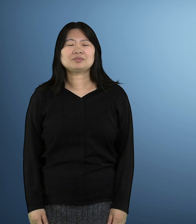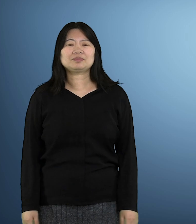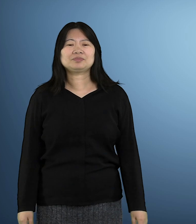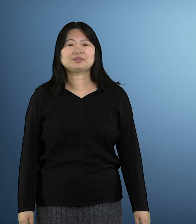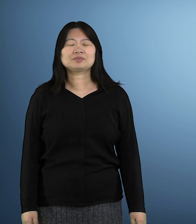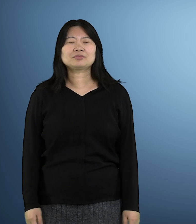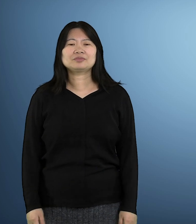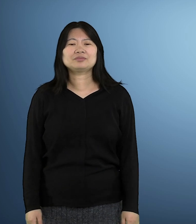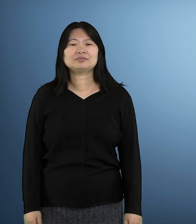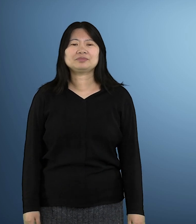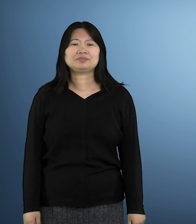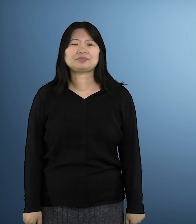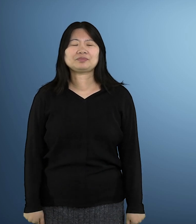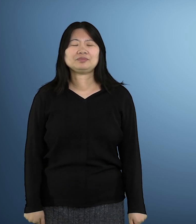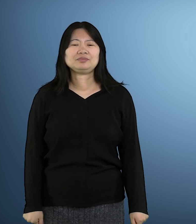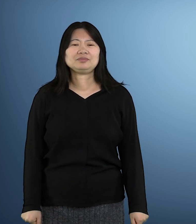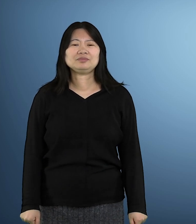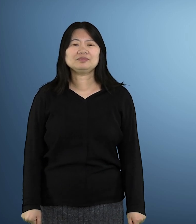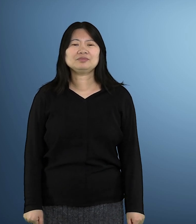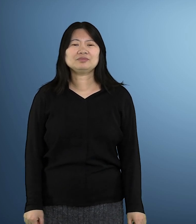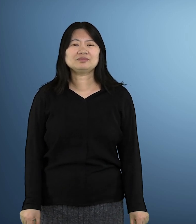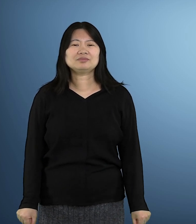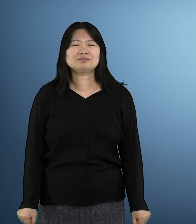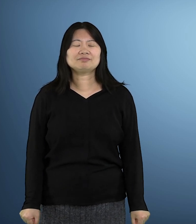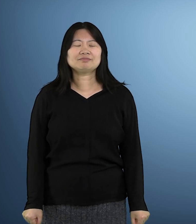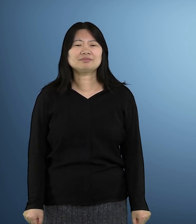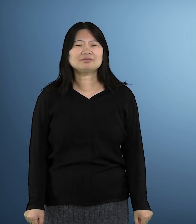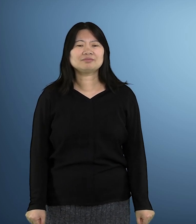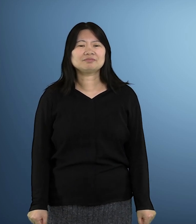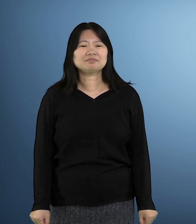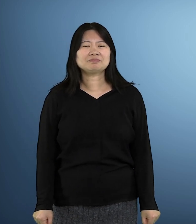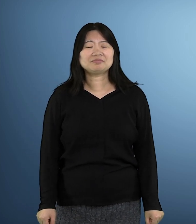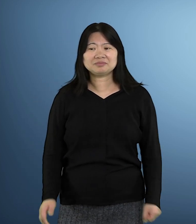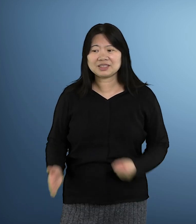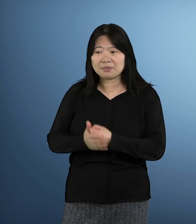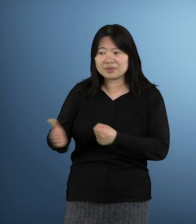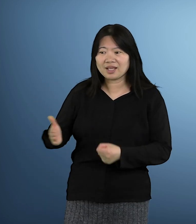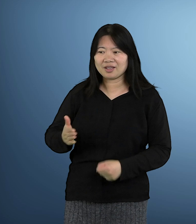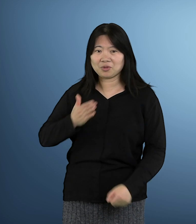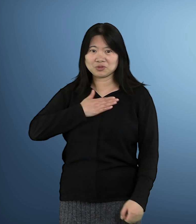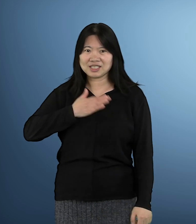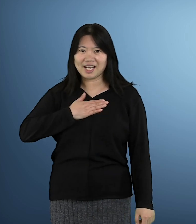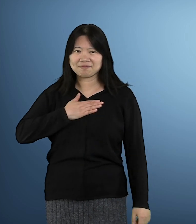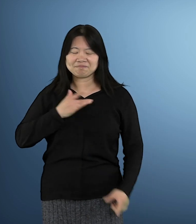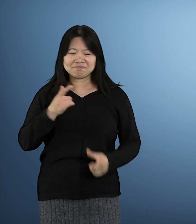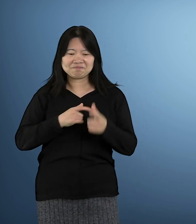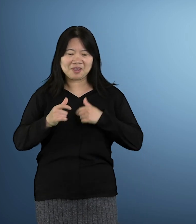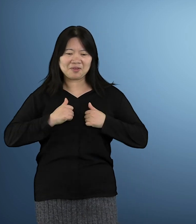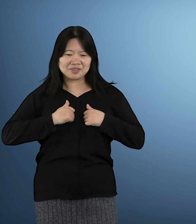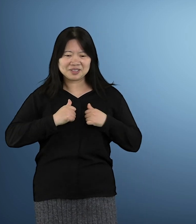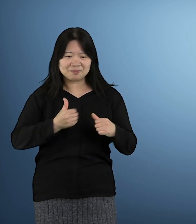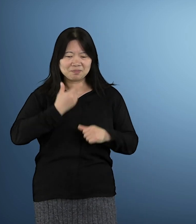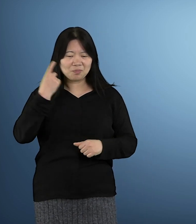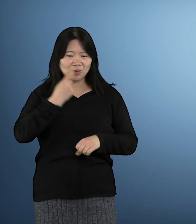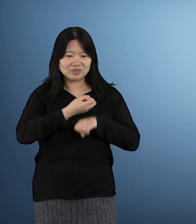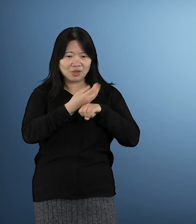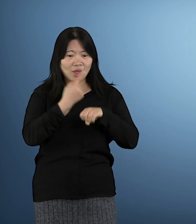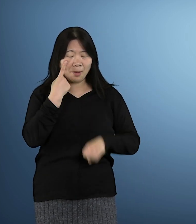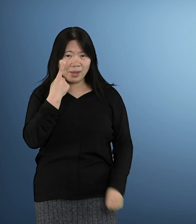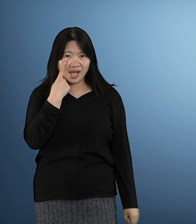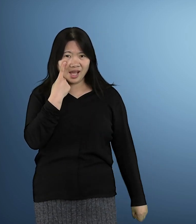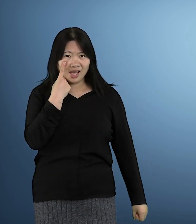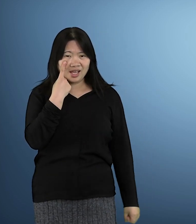이 로마 제국 교회들에게 끼칠 수가 없어. 이참에 우리가 더 열심히 복음 전해서